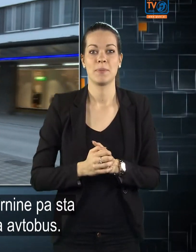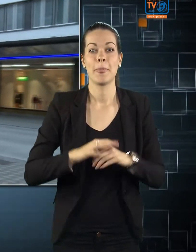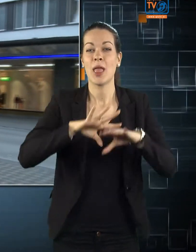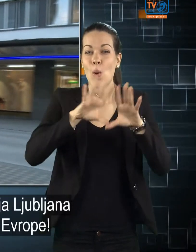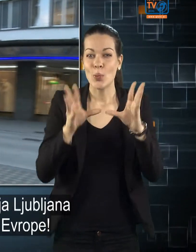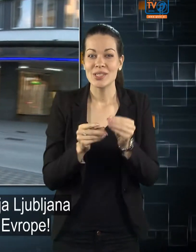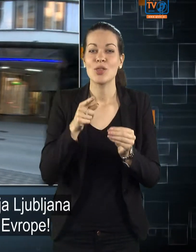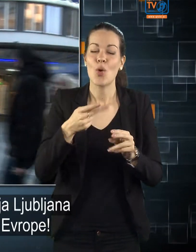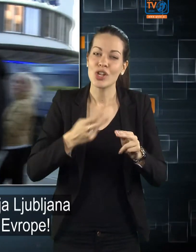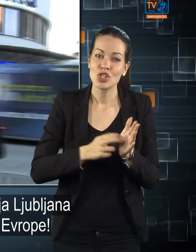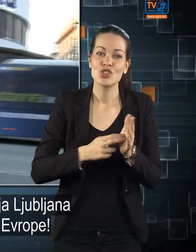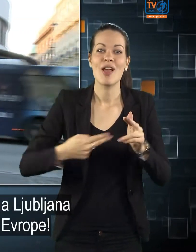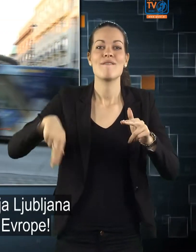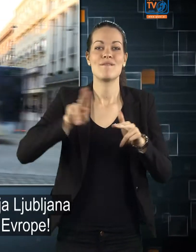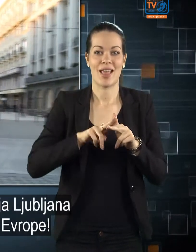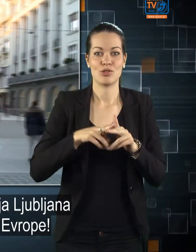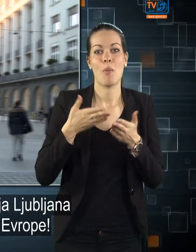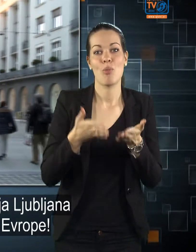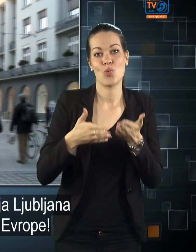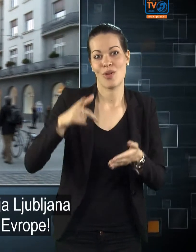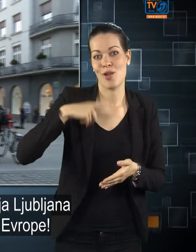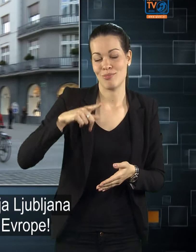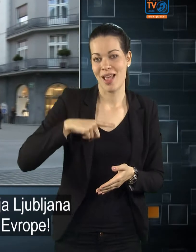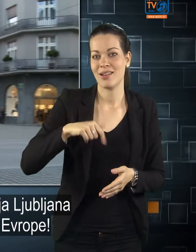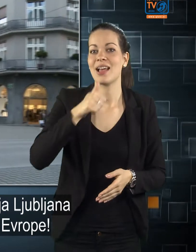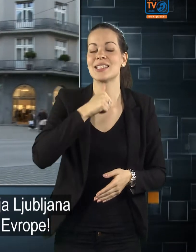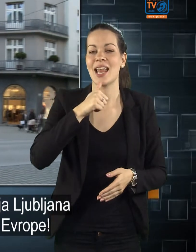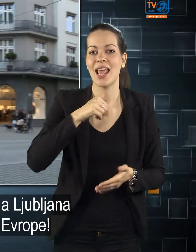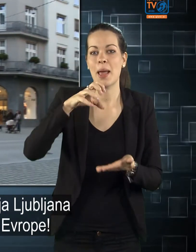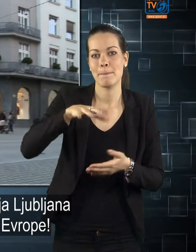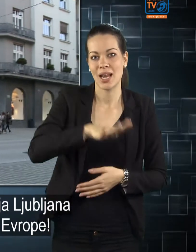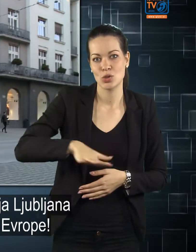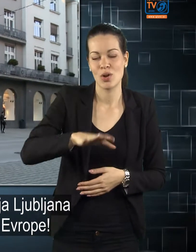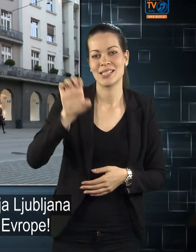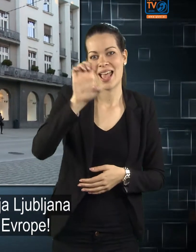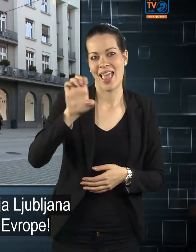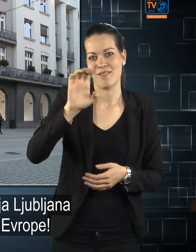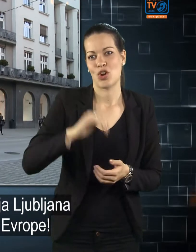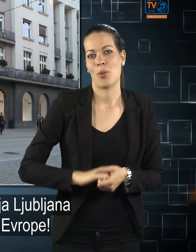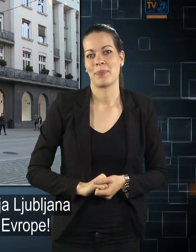Vse to in še več ponuja Ljubljana, zelena prestolnica Evrope.